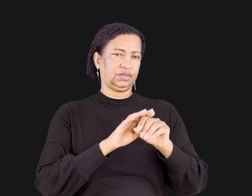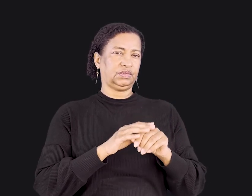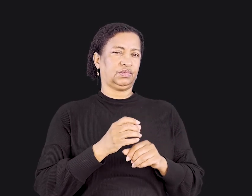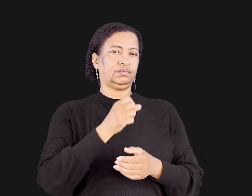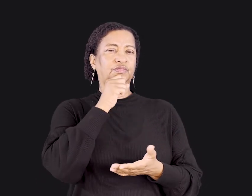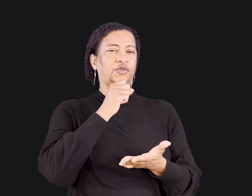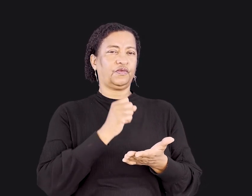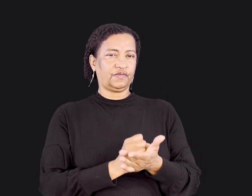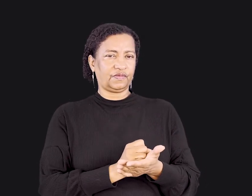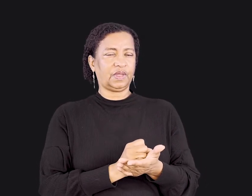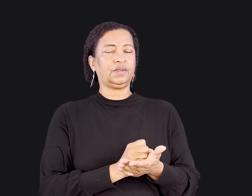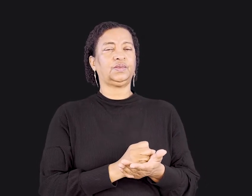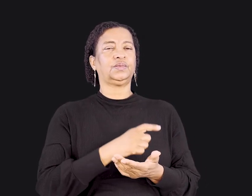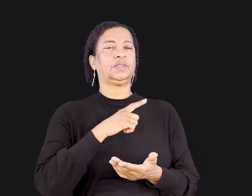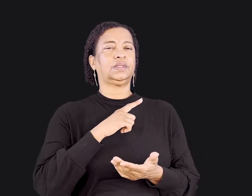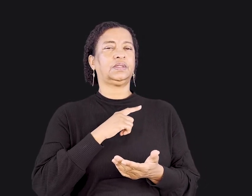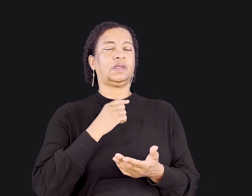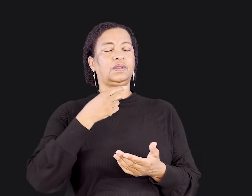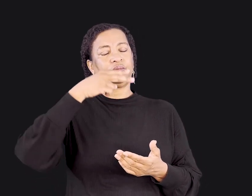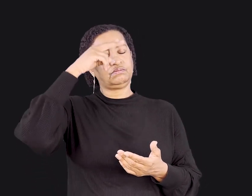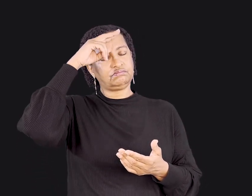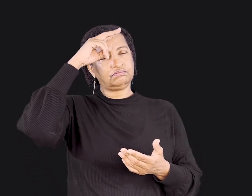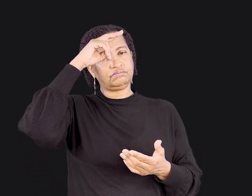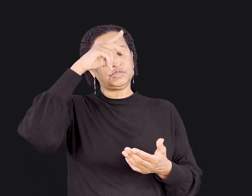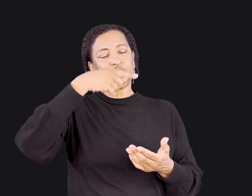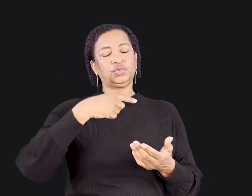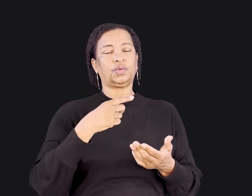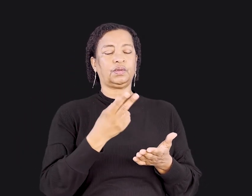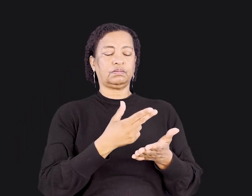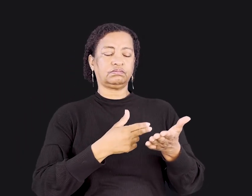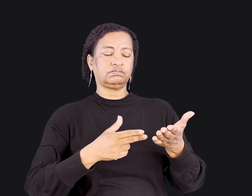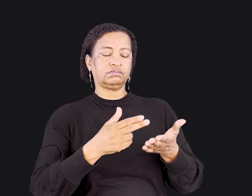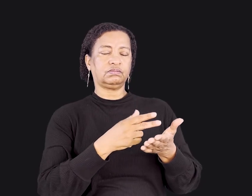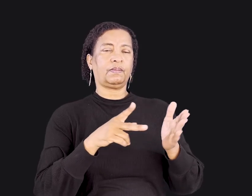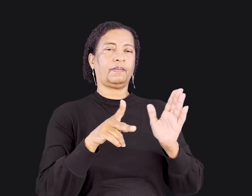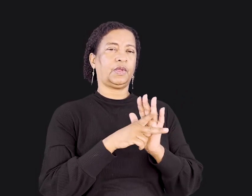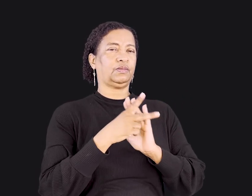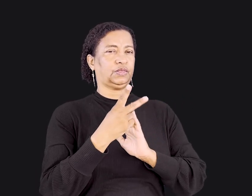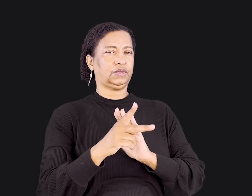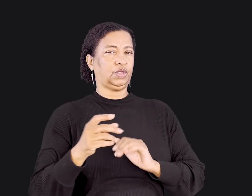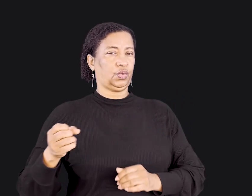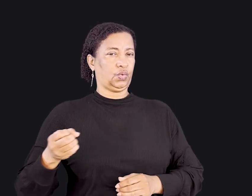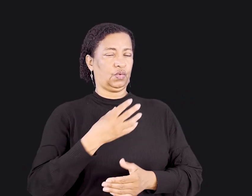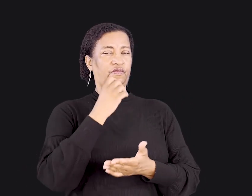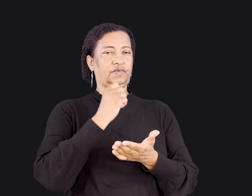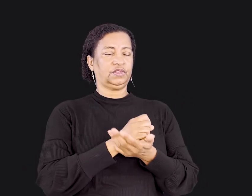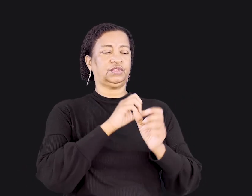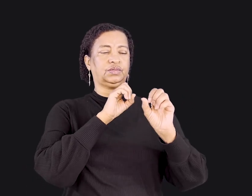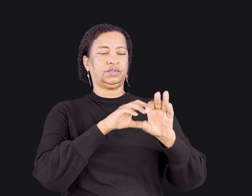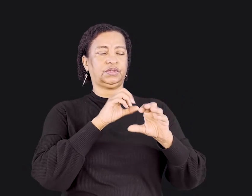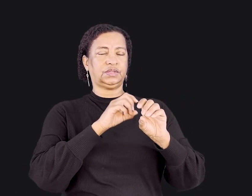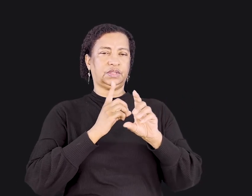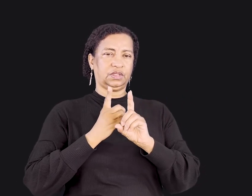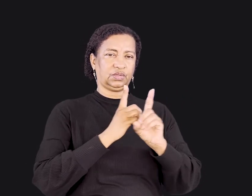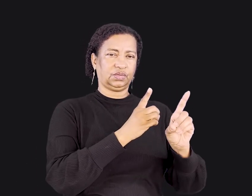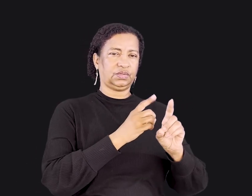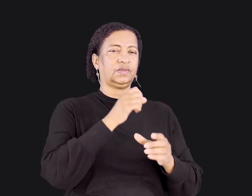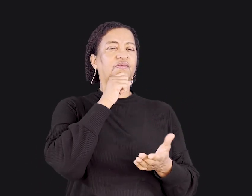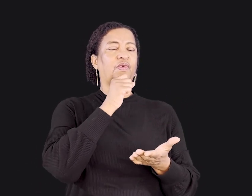Velho Testamento possui a ilustração dele. O Novo Testamento ensina doutrina. O Velho Testamento